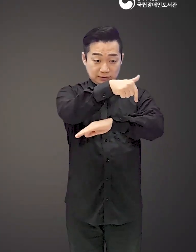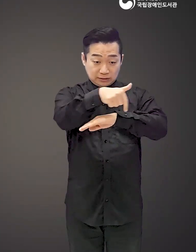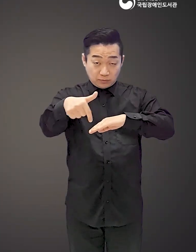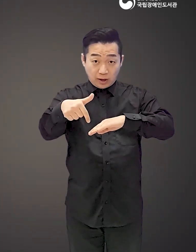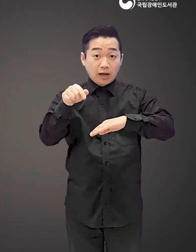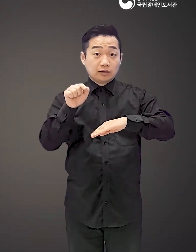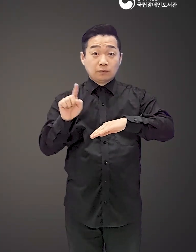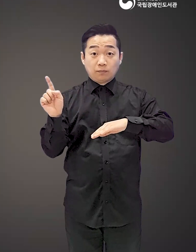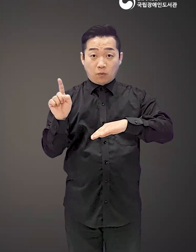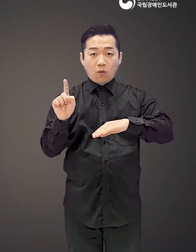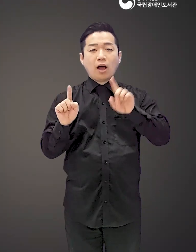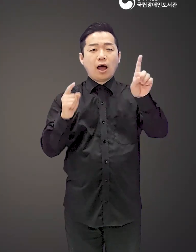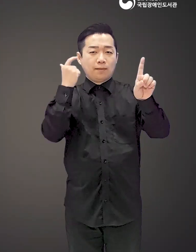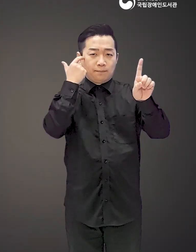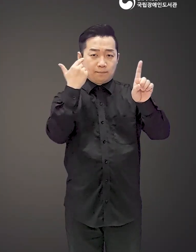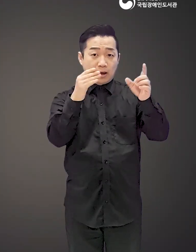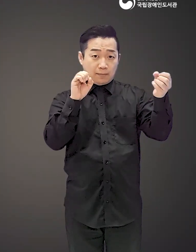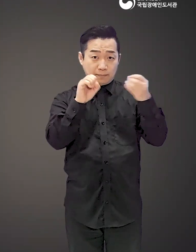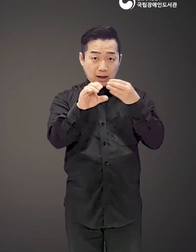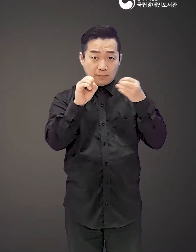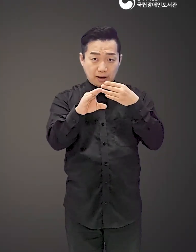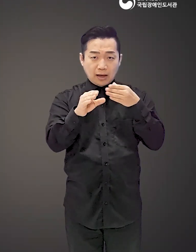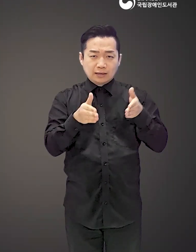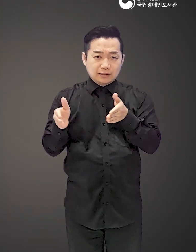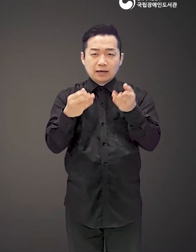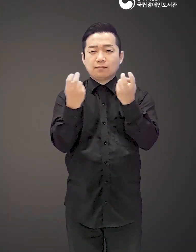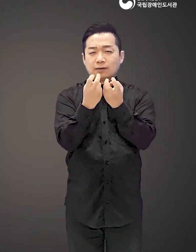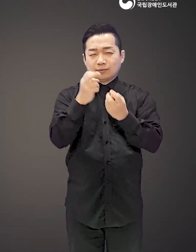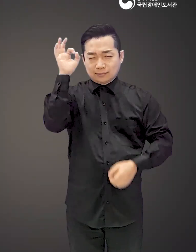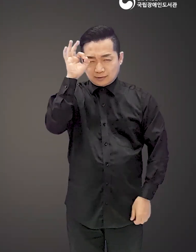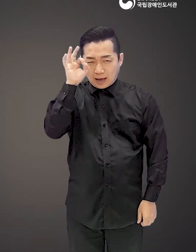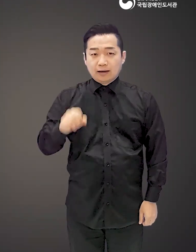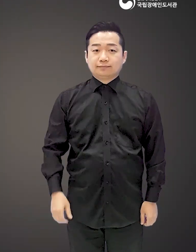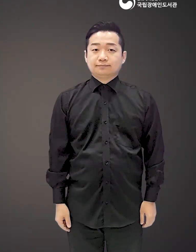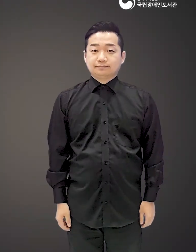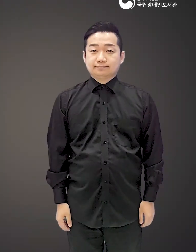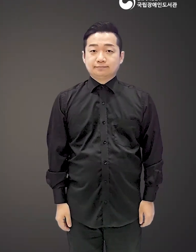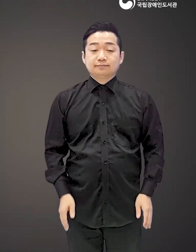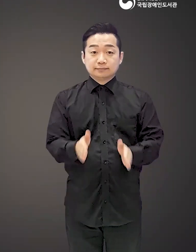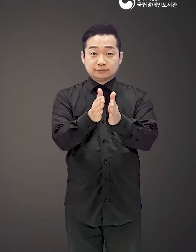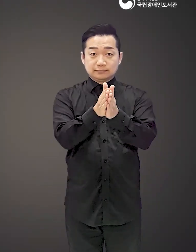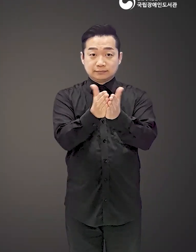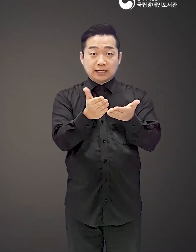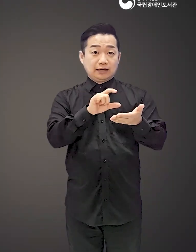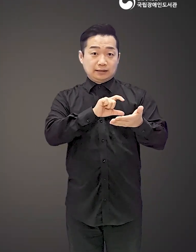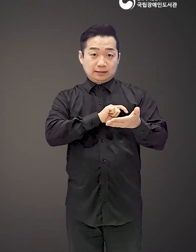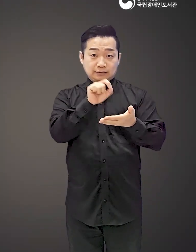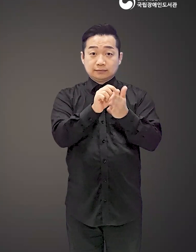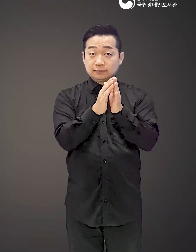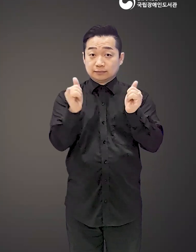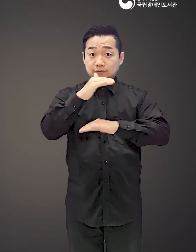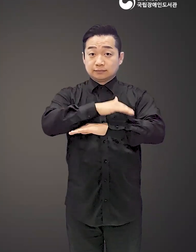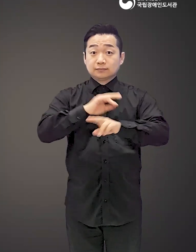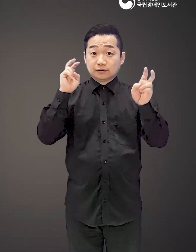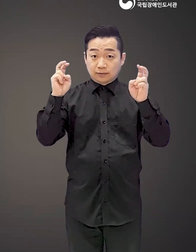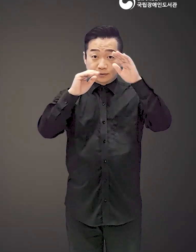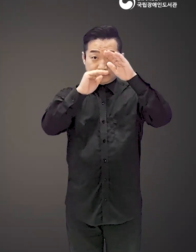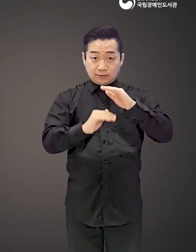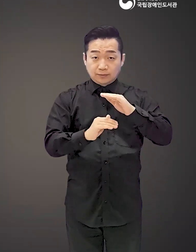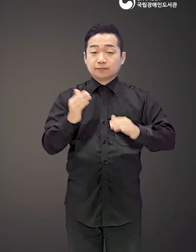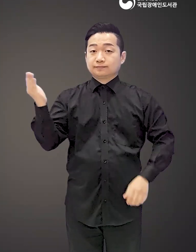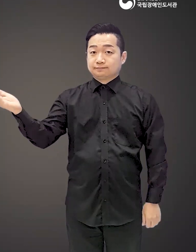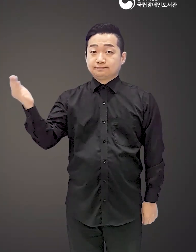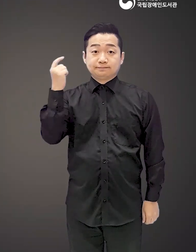기획은 하나의 질문을 통해 새로운 길을 찾는 것이다. 도서명, 더 플래닝.